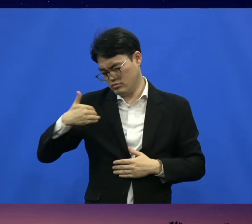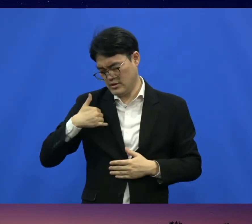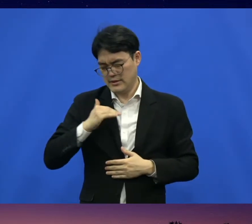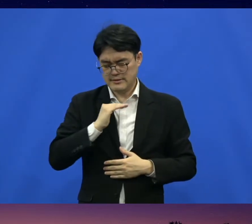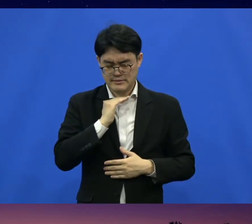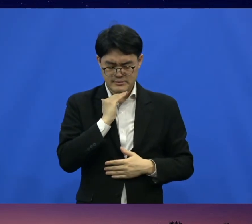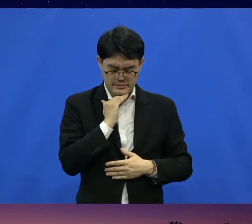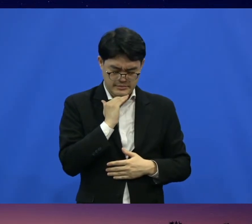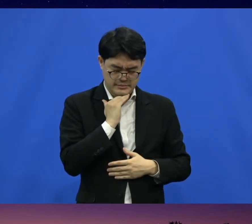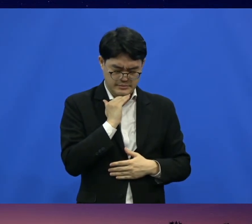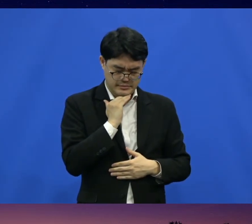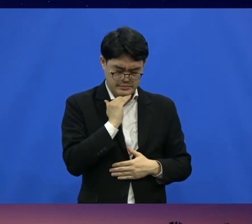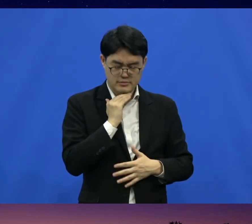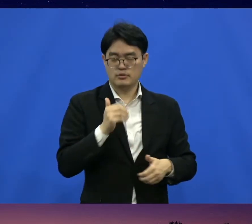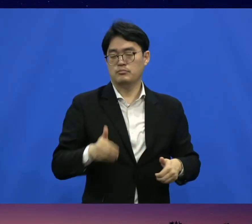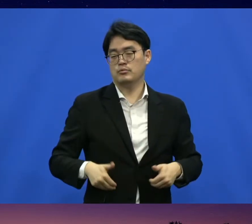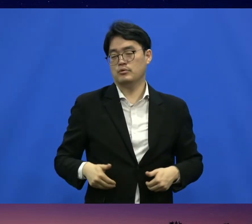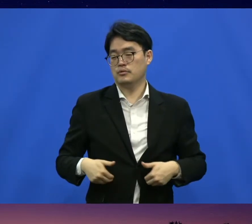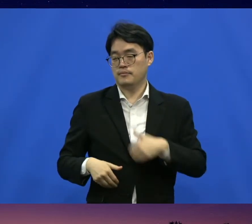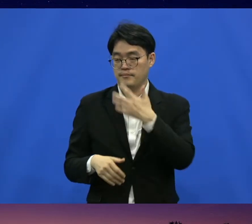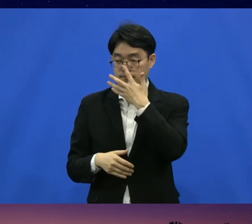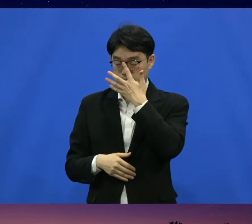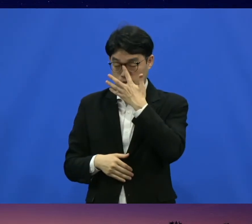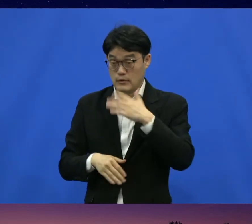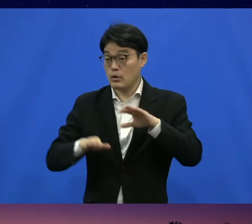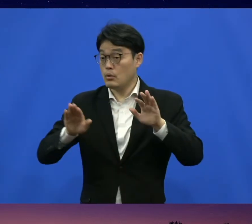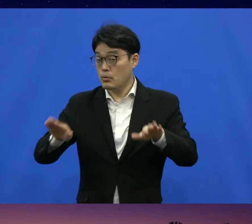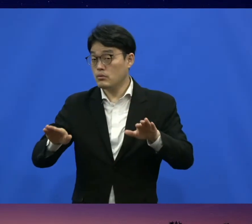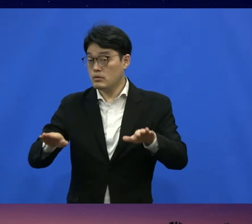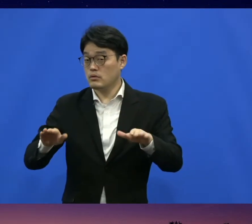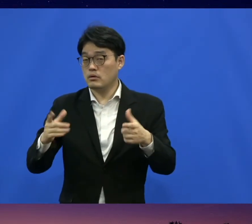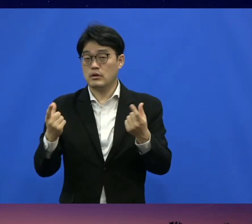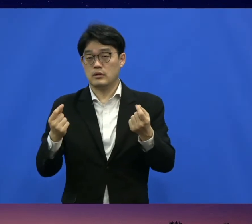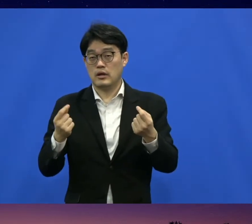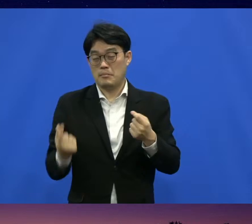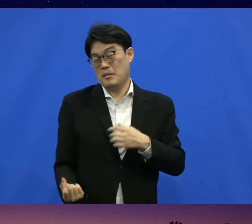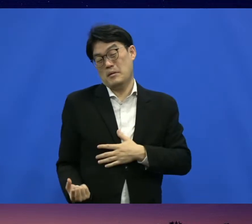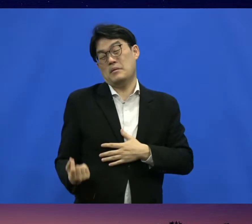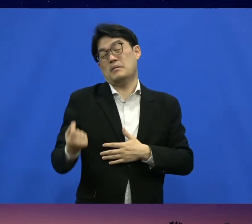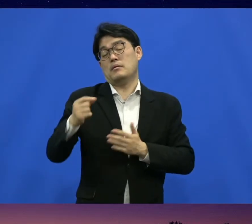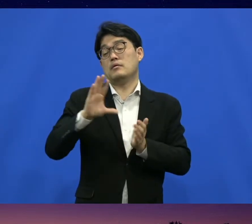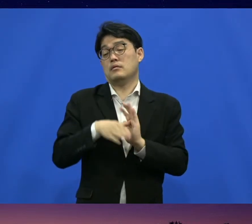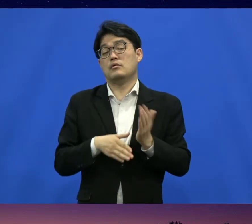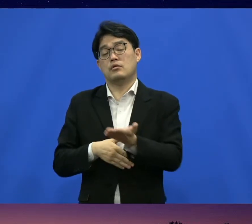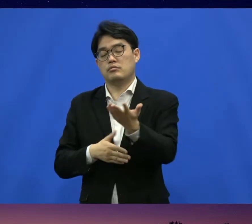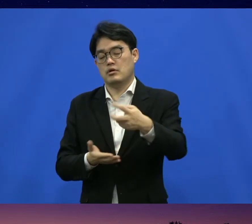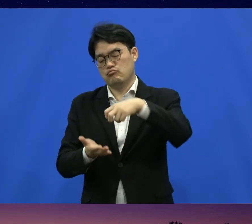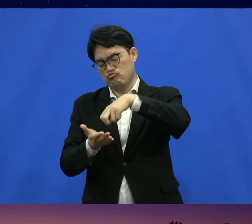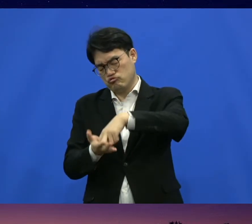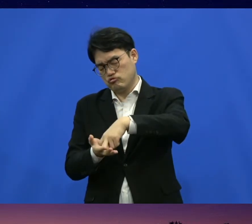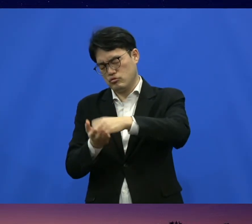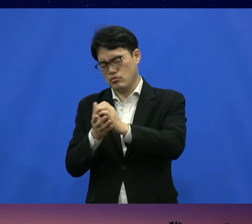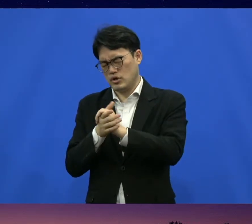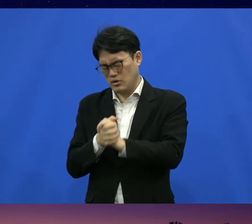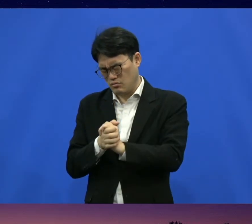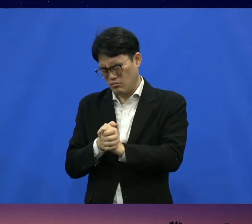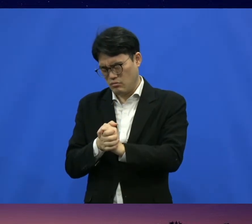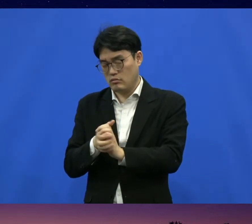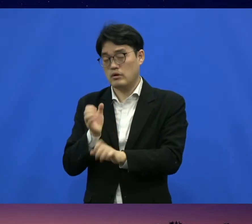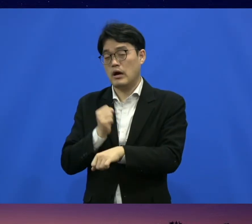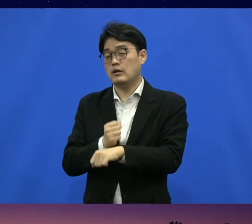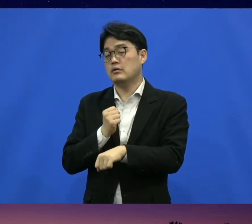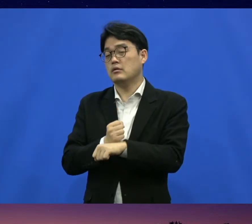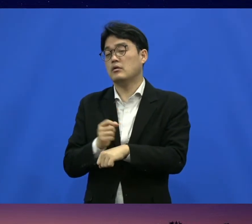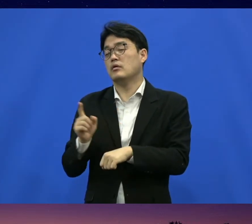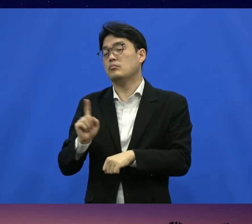오늘날 같은 시대에 무릎 꿇고 기도하는 것 얼마나 미련해 보입니까? 주일날 예배 시간에 나오는 게 시간 낭비처럼 보이고,